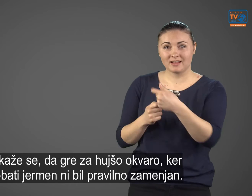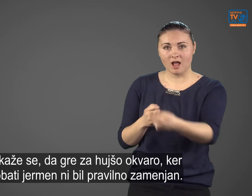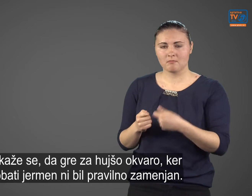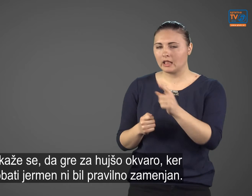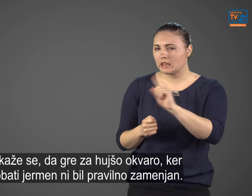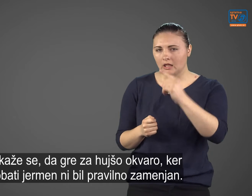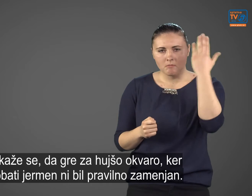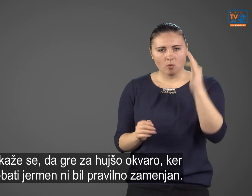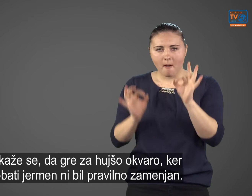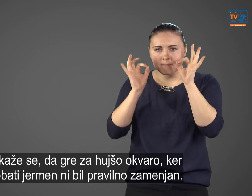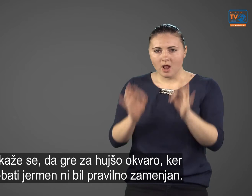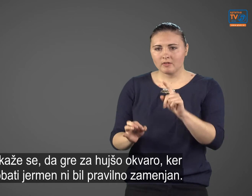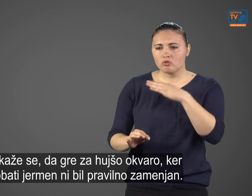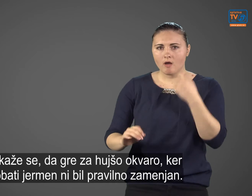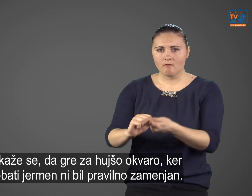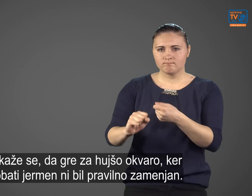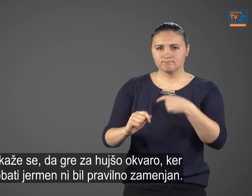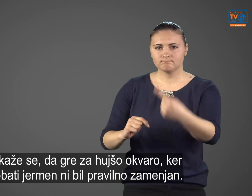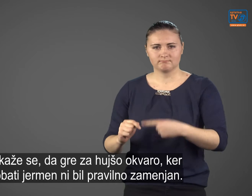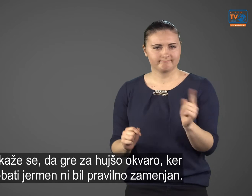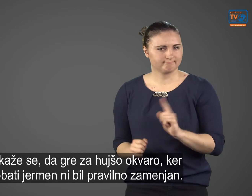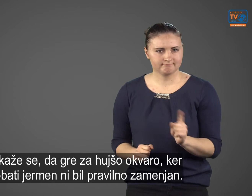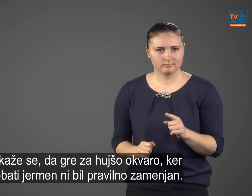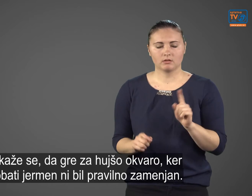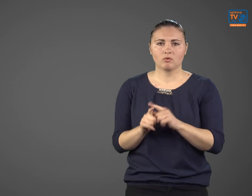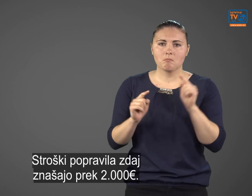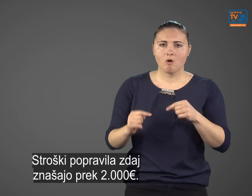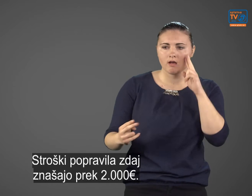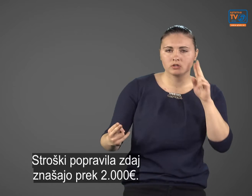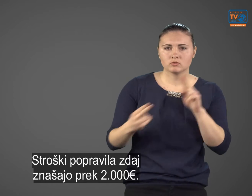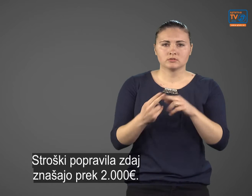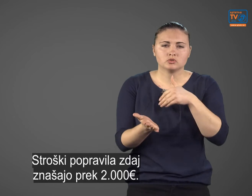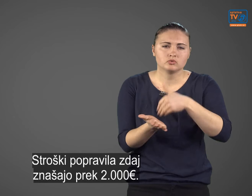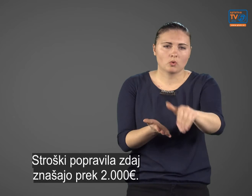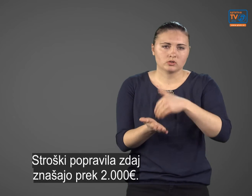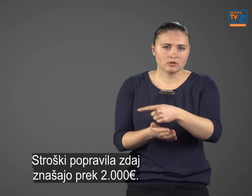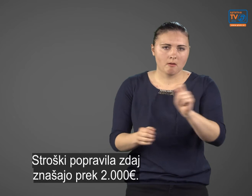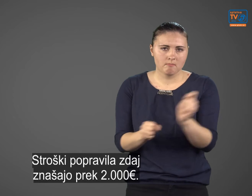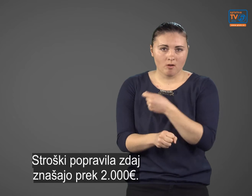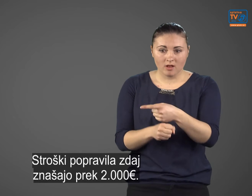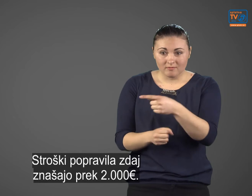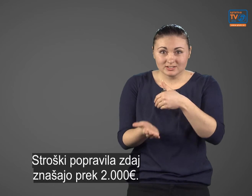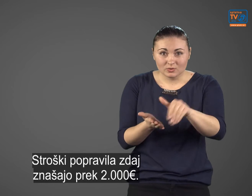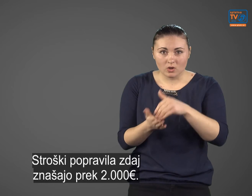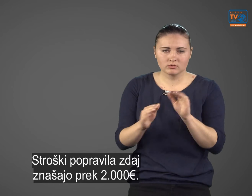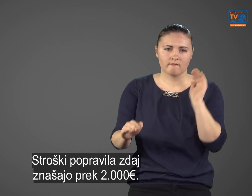pravilno in dovolj napet, in se soočimo s stroški popravila, ki so lahko prek 2000 evrov.